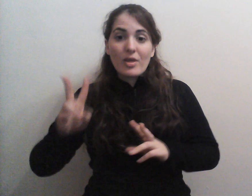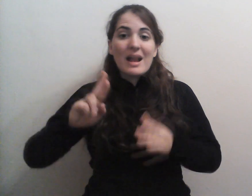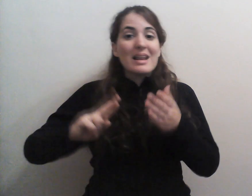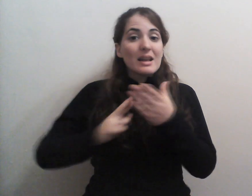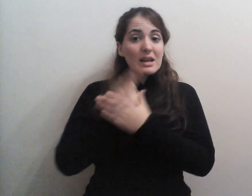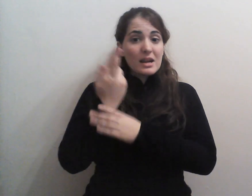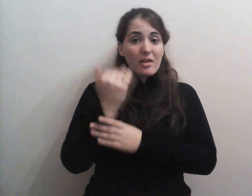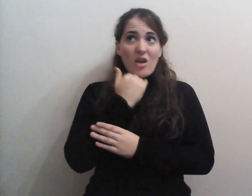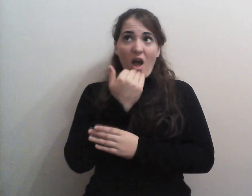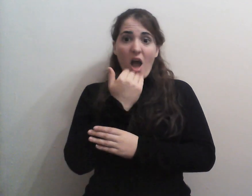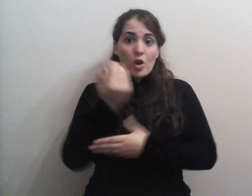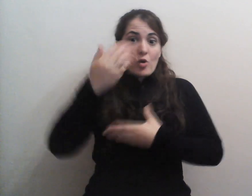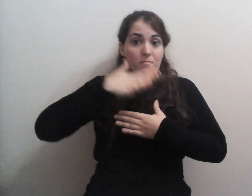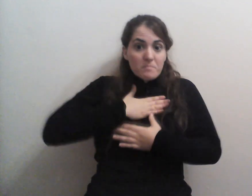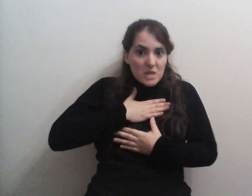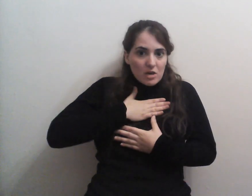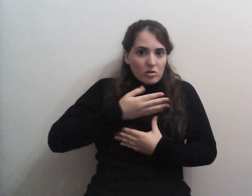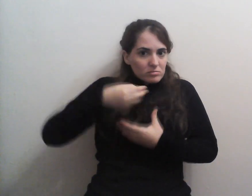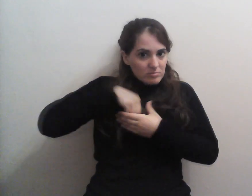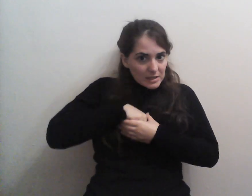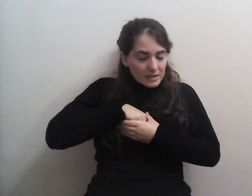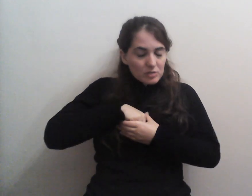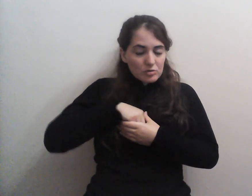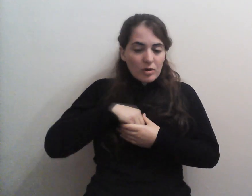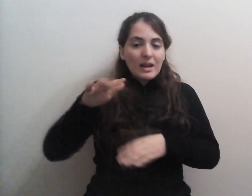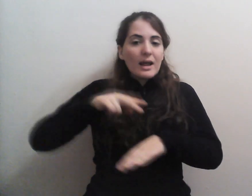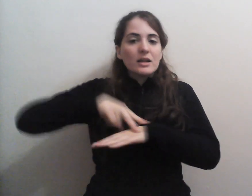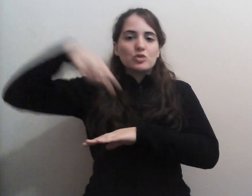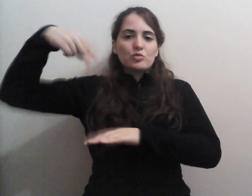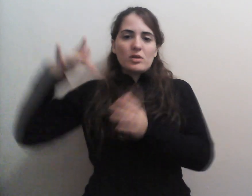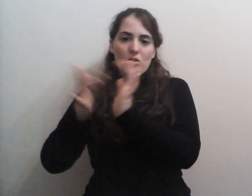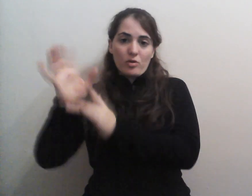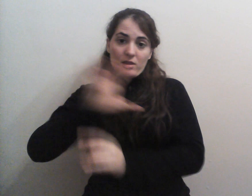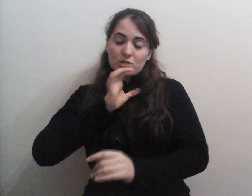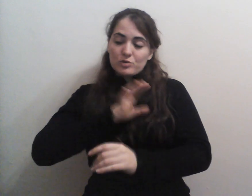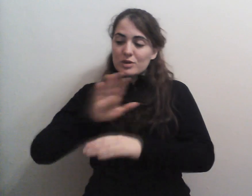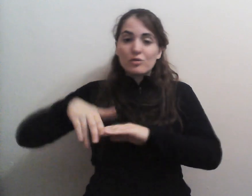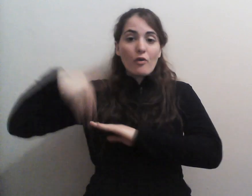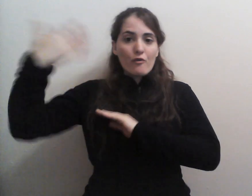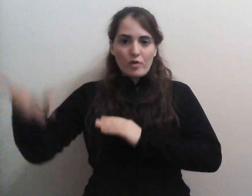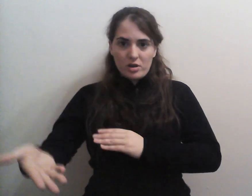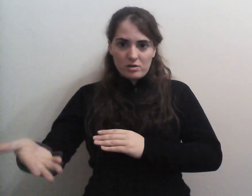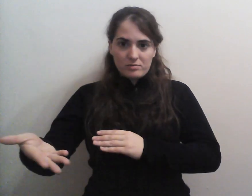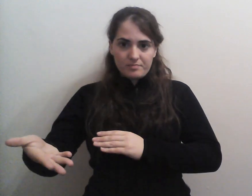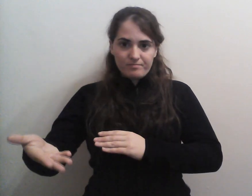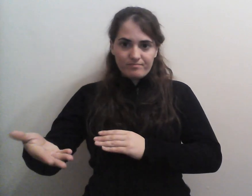subjetivo, donde la resurrección de Cristo es algo objetivo. La regeneración es interior, la resurrección de Cristo